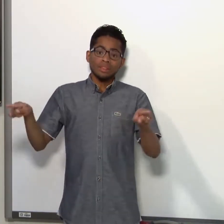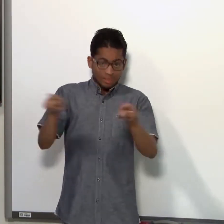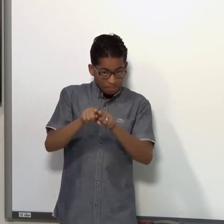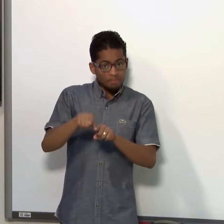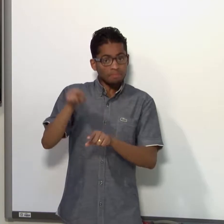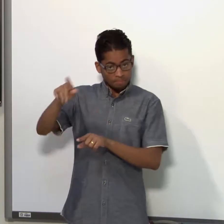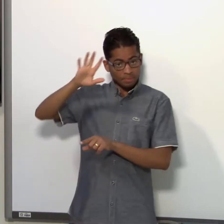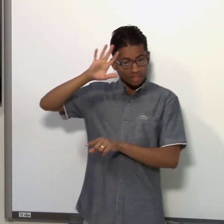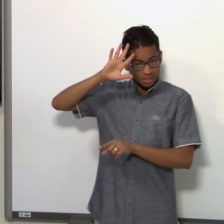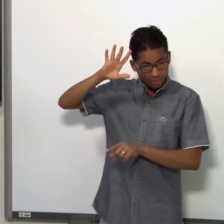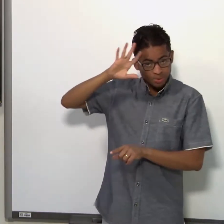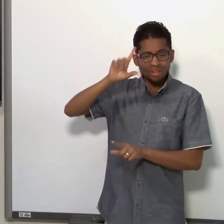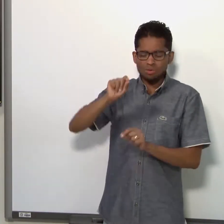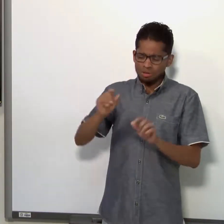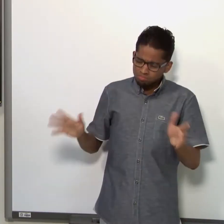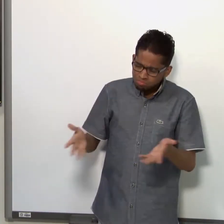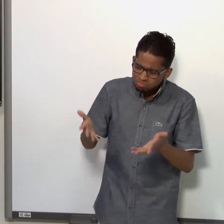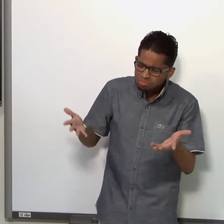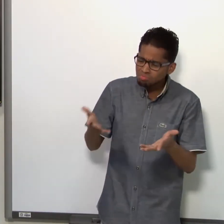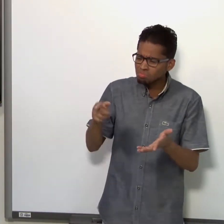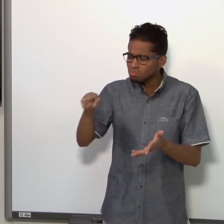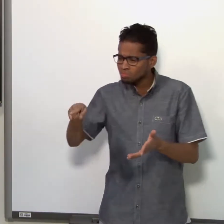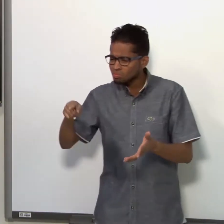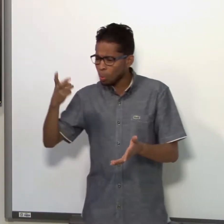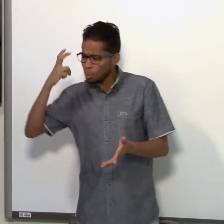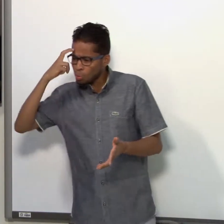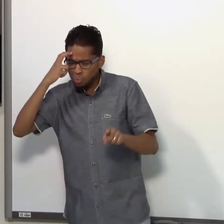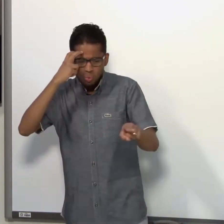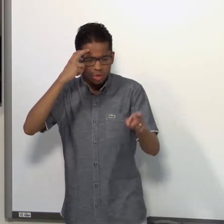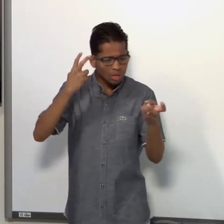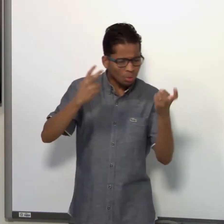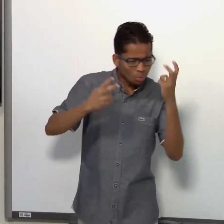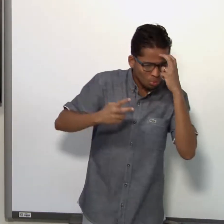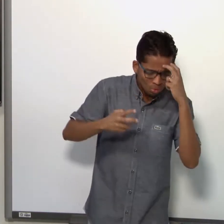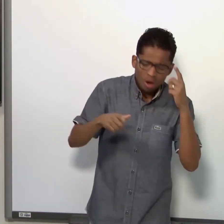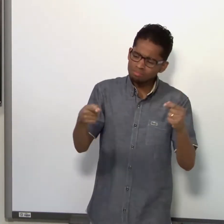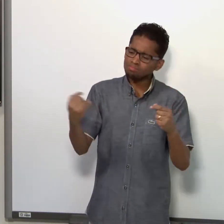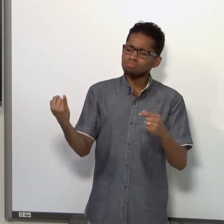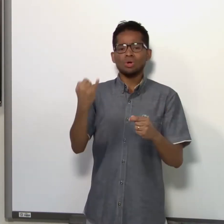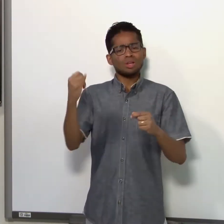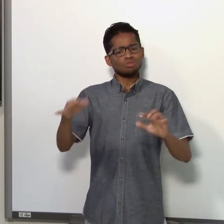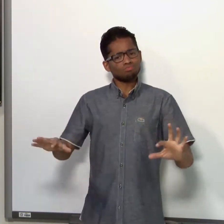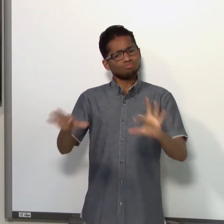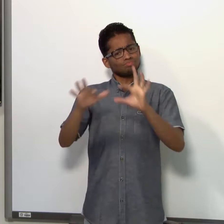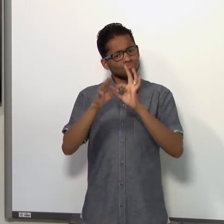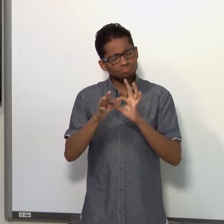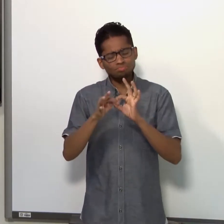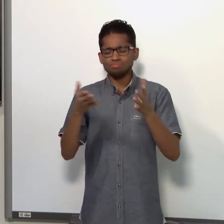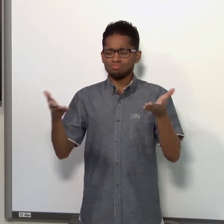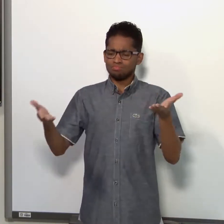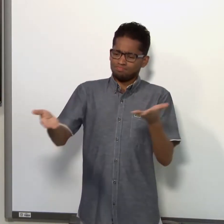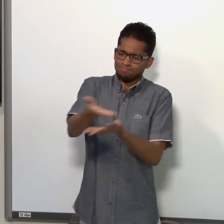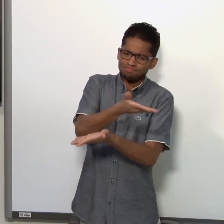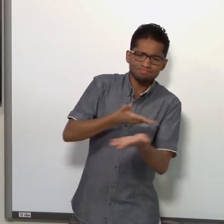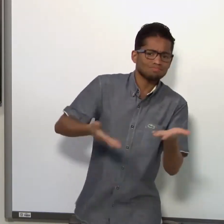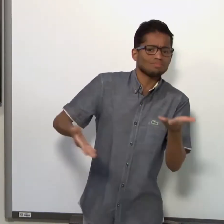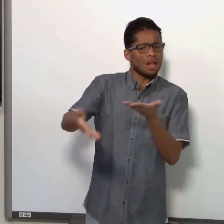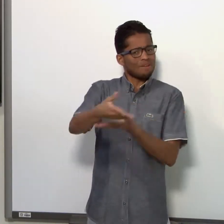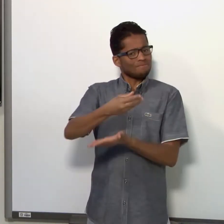De acordo com essa teoria, necessário que se estimule a integração e a convivência de